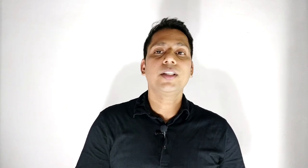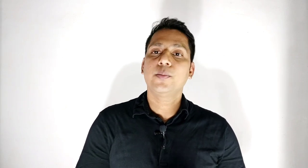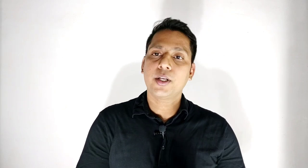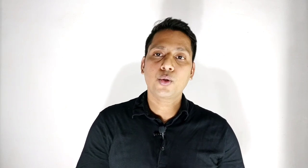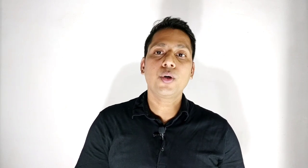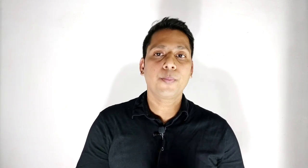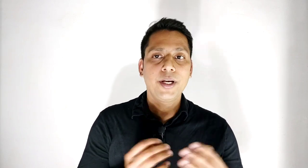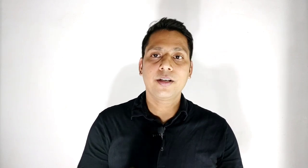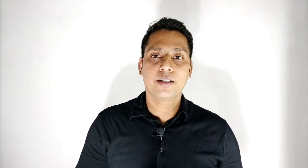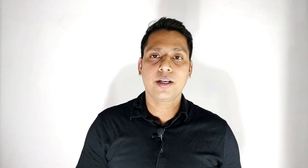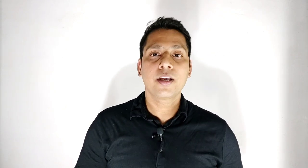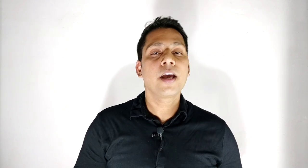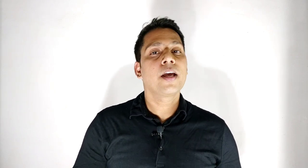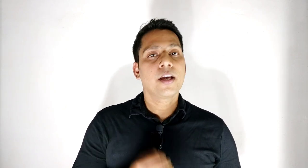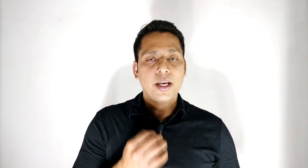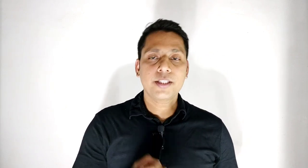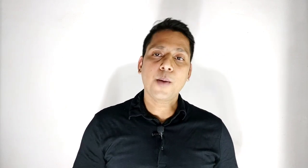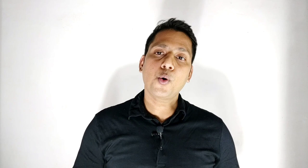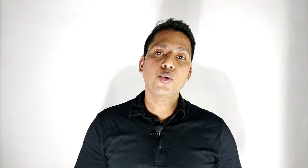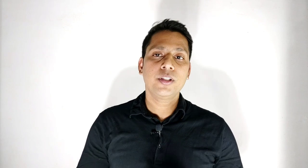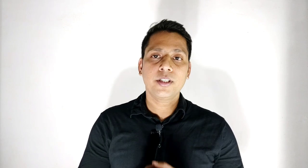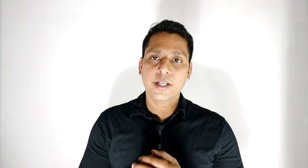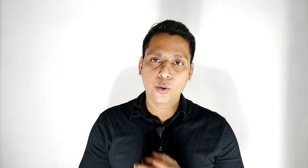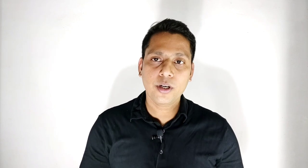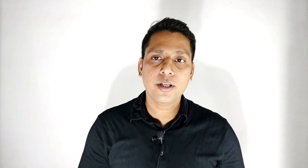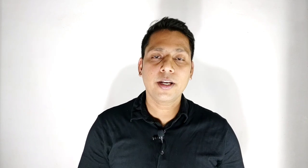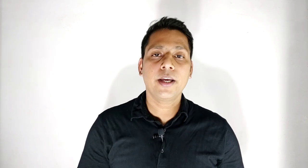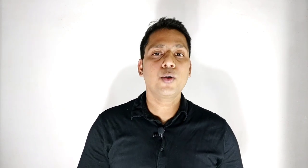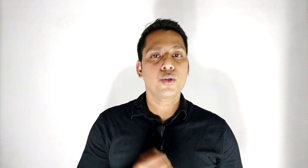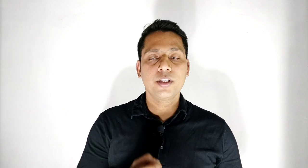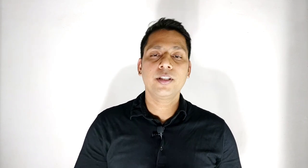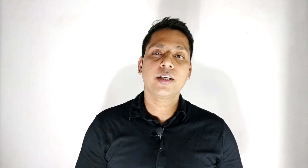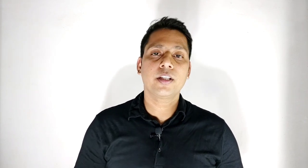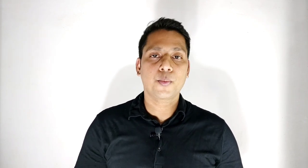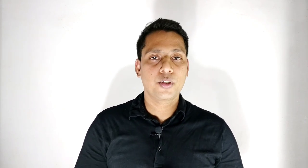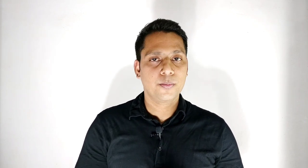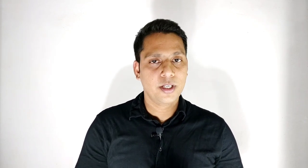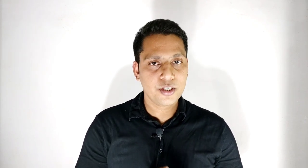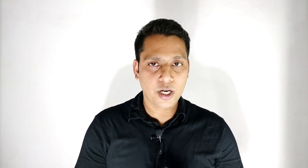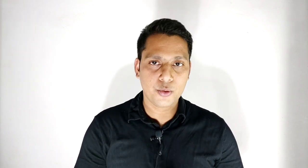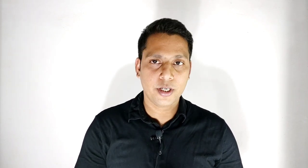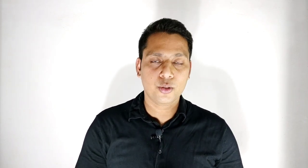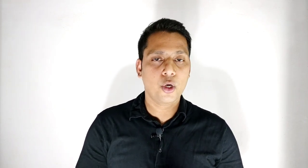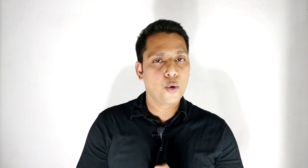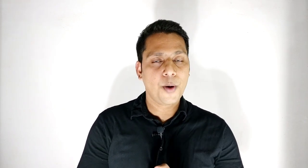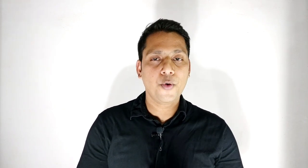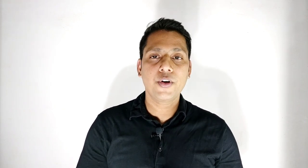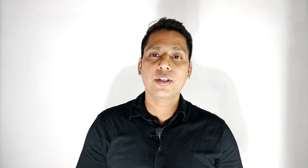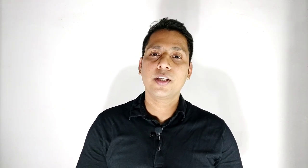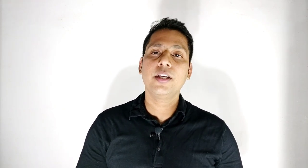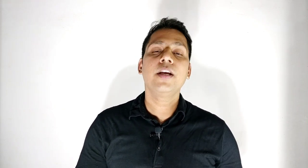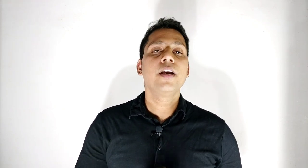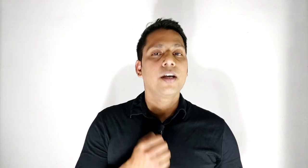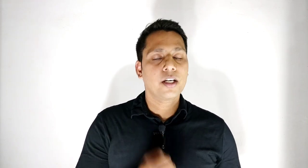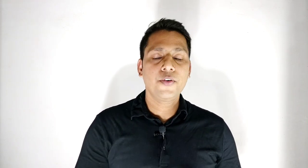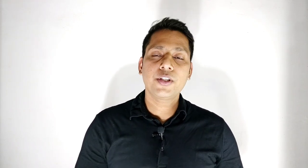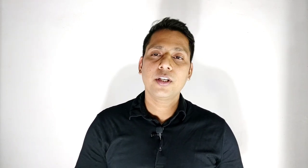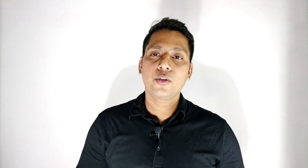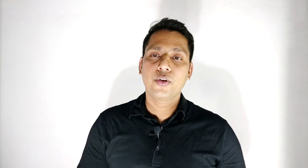-3 बार इसको रिपीट करना है ऐसा आपको कुछ दिन तक रेगुलर करना है कुछी दिन के अंदर आपको रिजल मिलना स्टार जागा तो I hope आपको वीडियो चल लगी अगर वीडियो अचल लगी तो